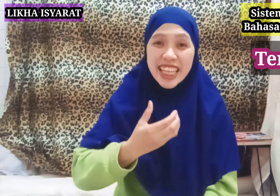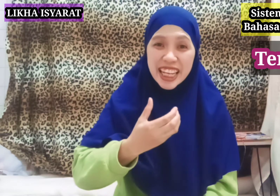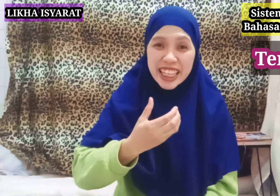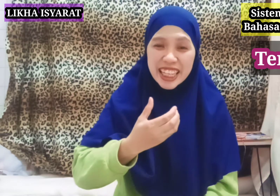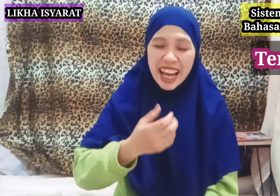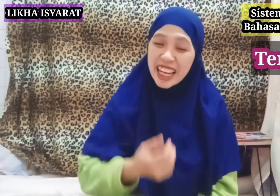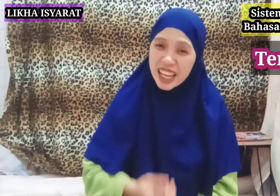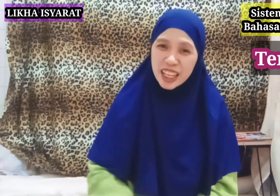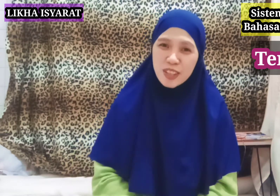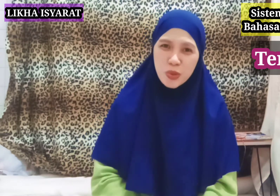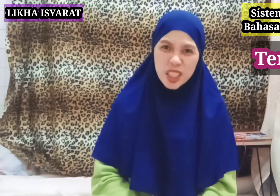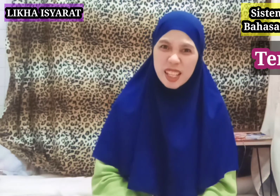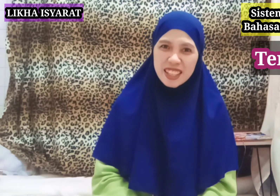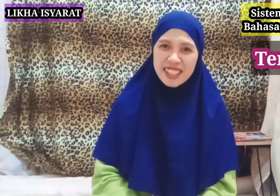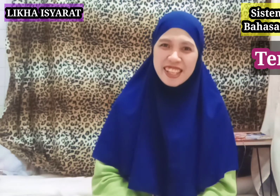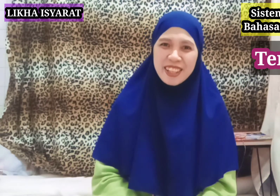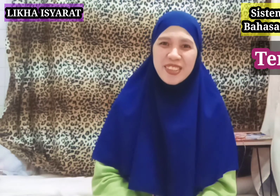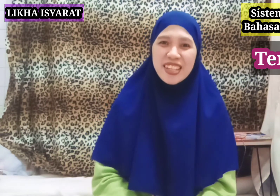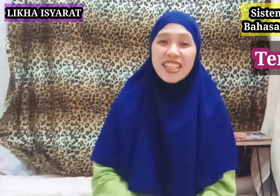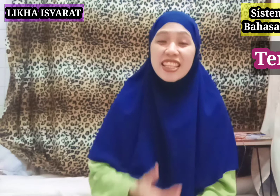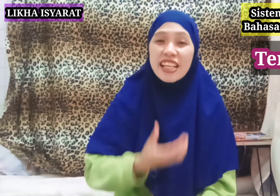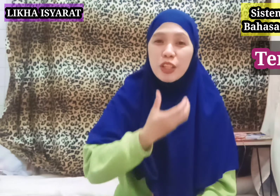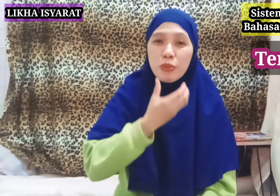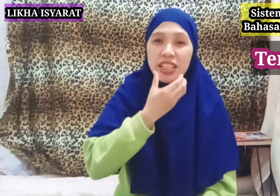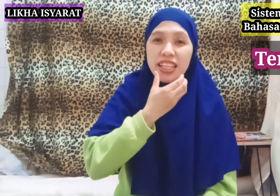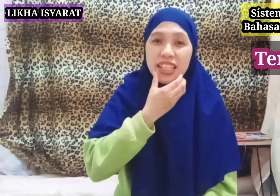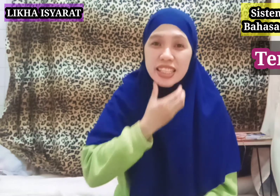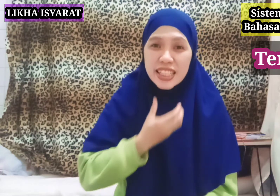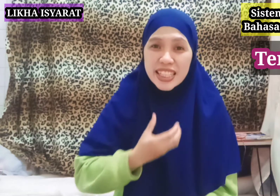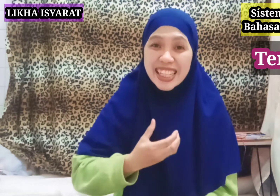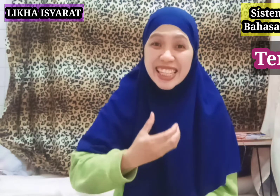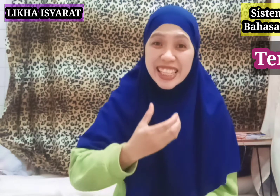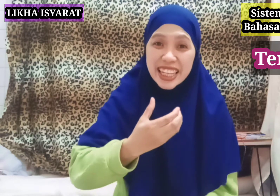Teriak. Anak-anak kan suka teriak-teriak gitu ya. Jadi teriak itu begini, teriak.